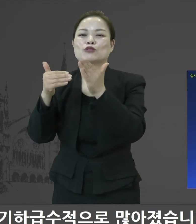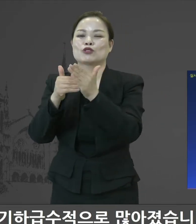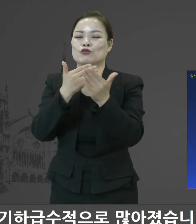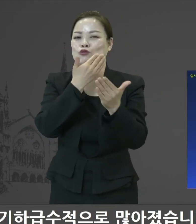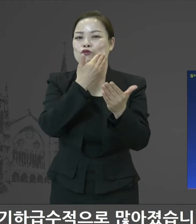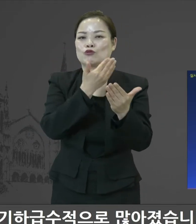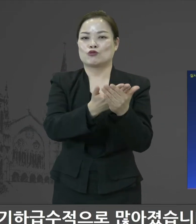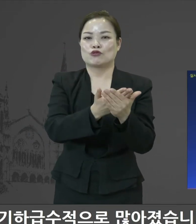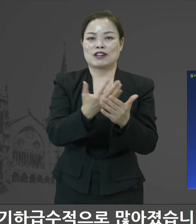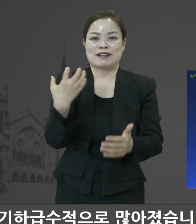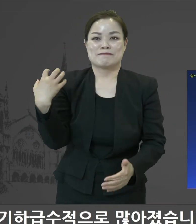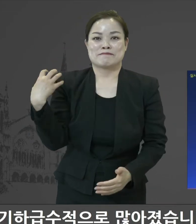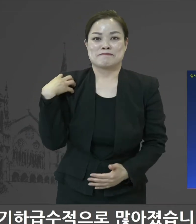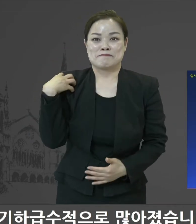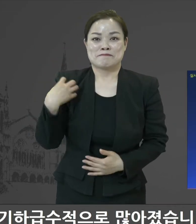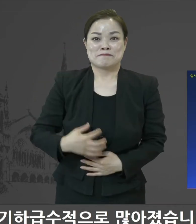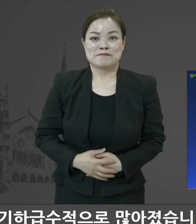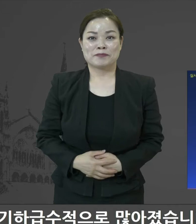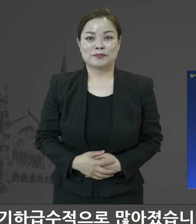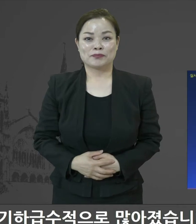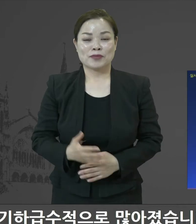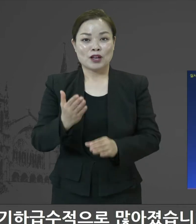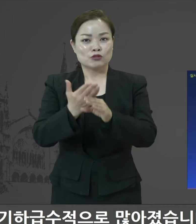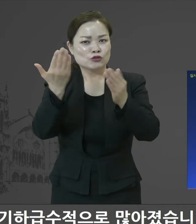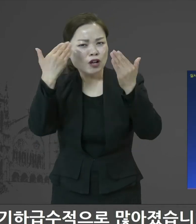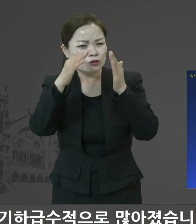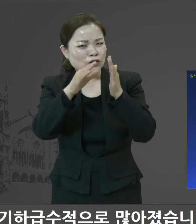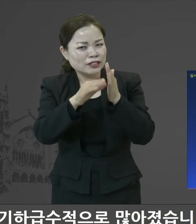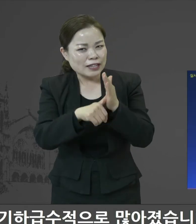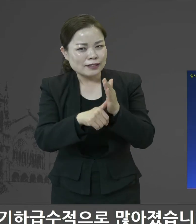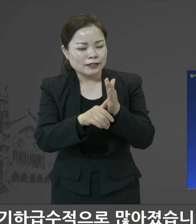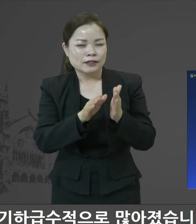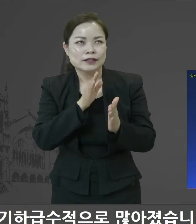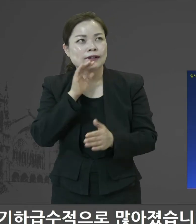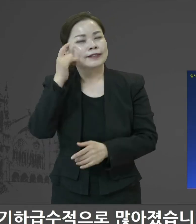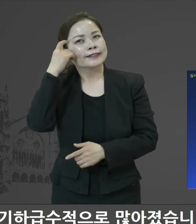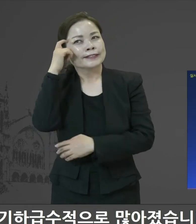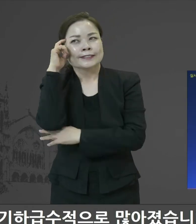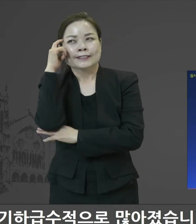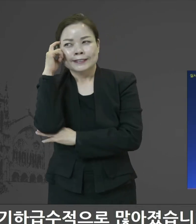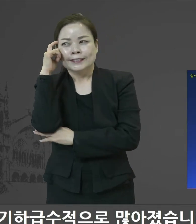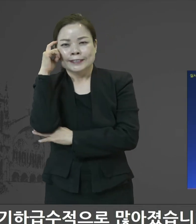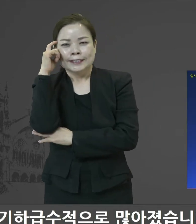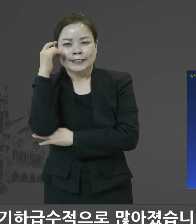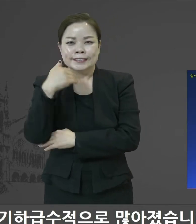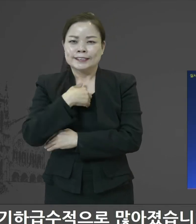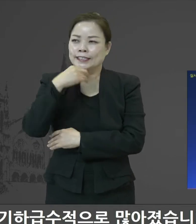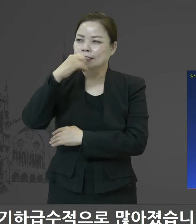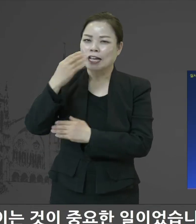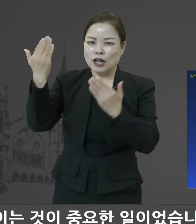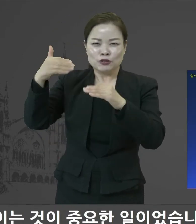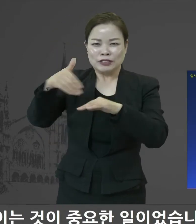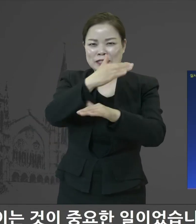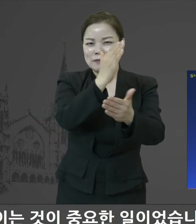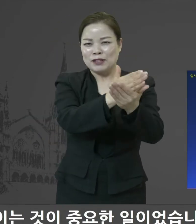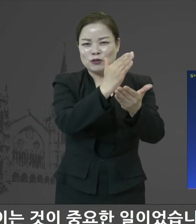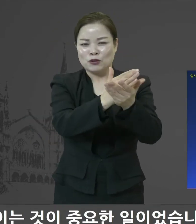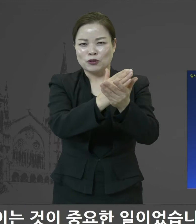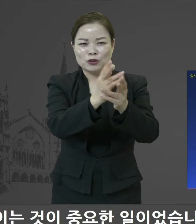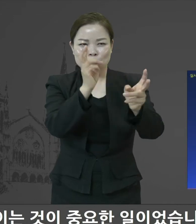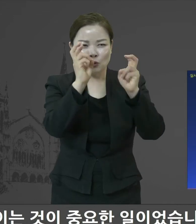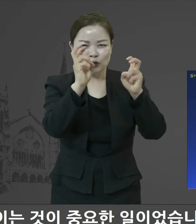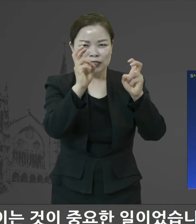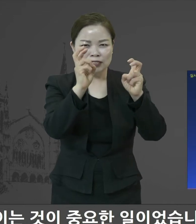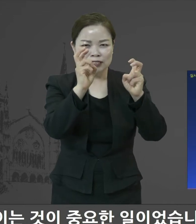중요한 일이었습니다. 그래서 중학생이던 시절에 진지하게 고민을 했습니다. 그냥 학교 다니지 말고 토끼를